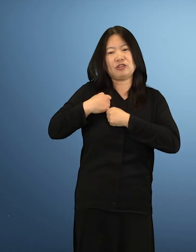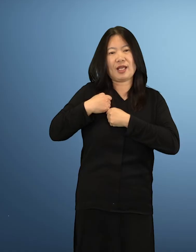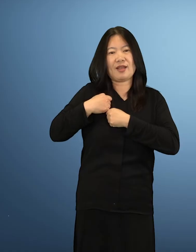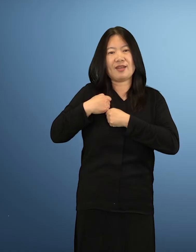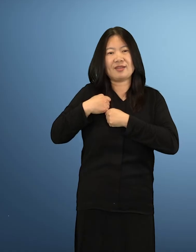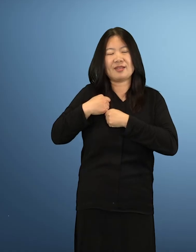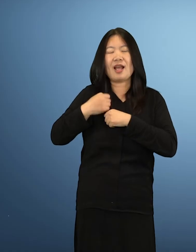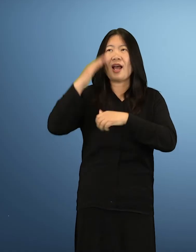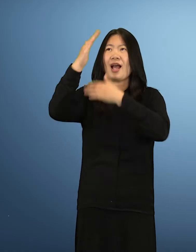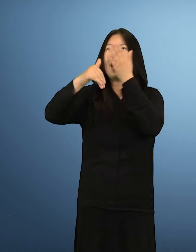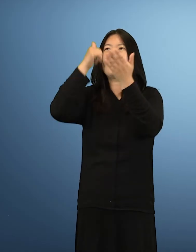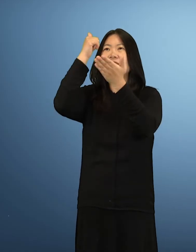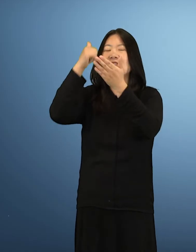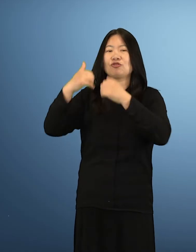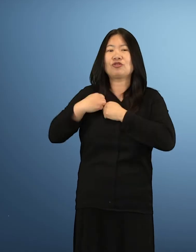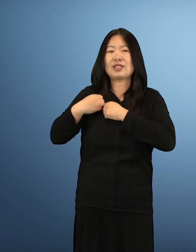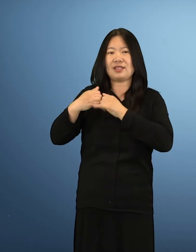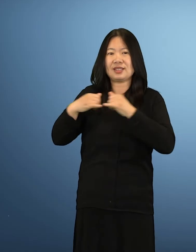하나님의 언약적